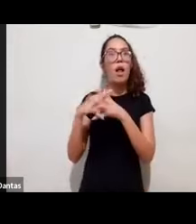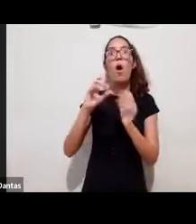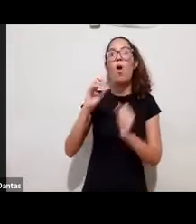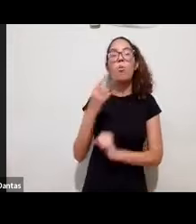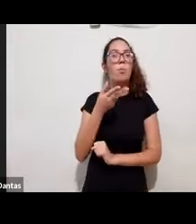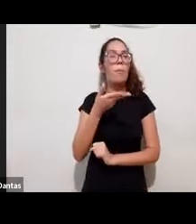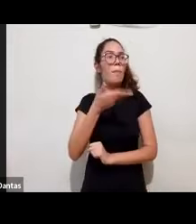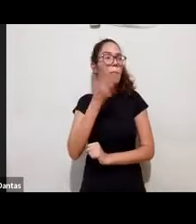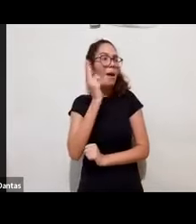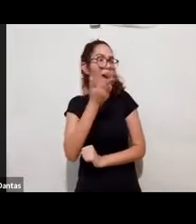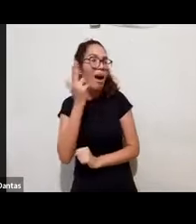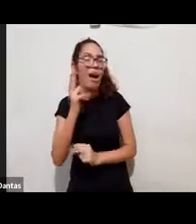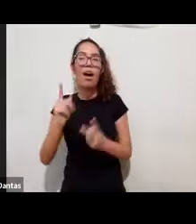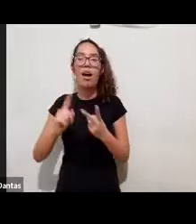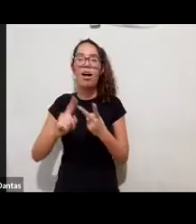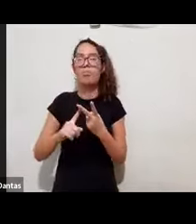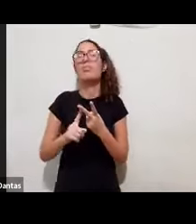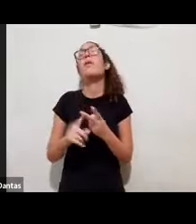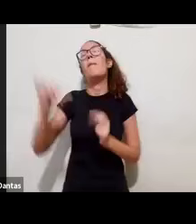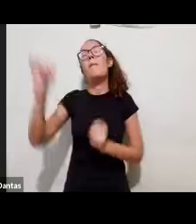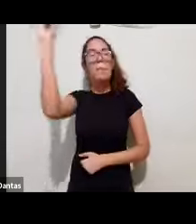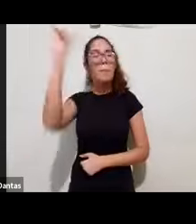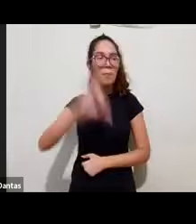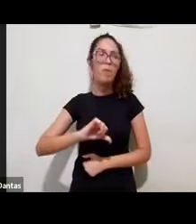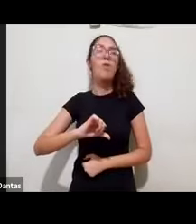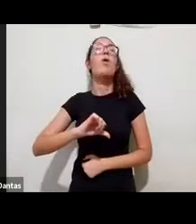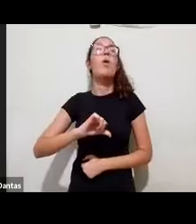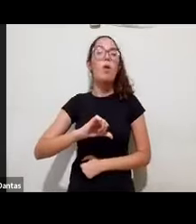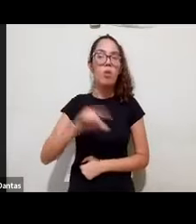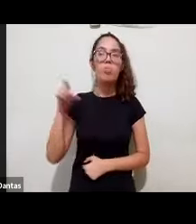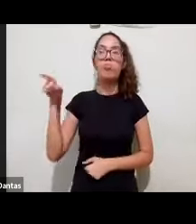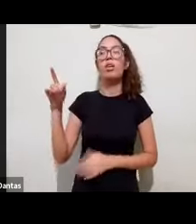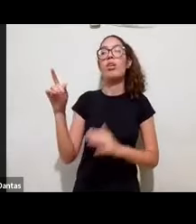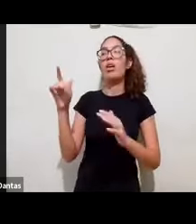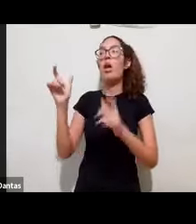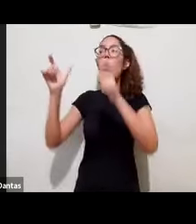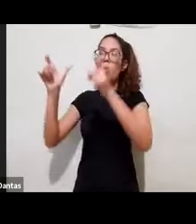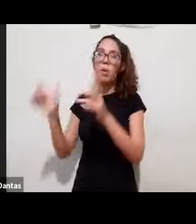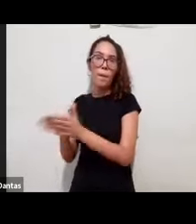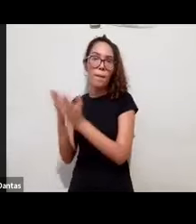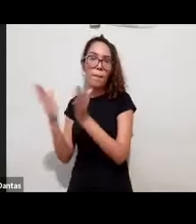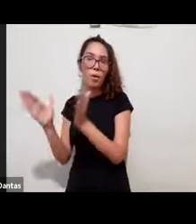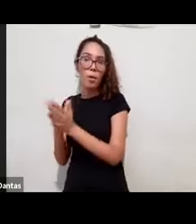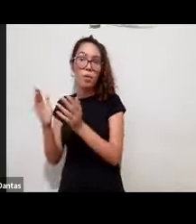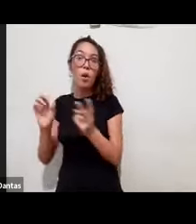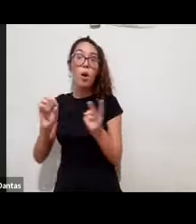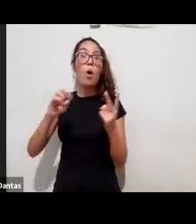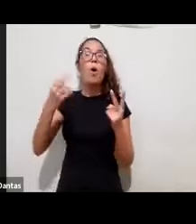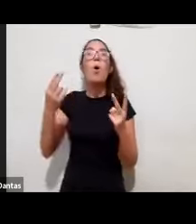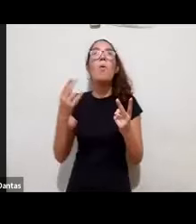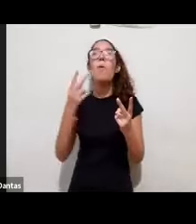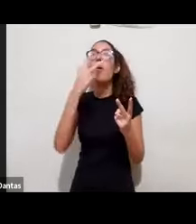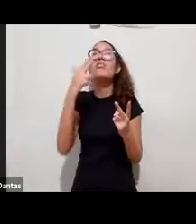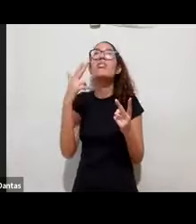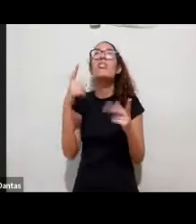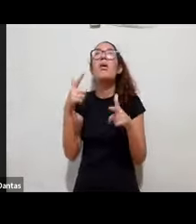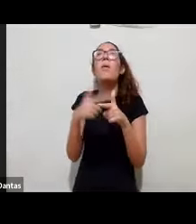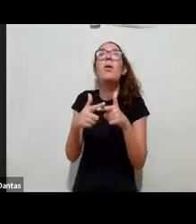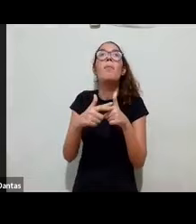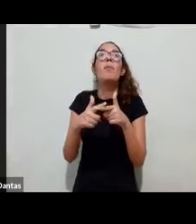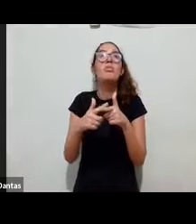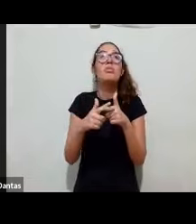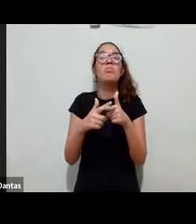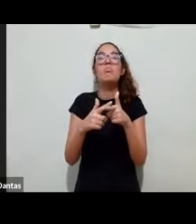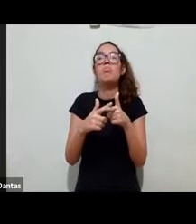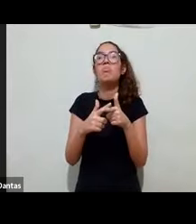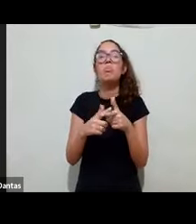cruel nas periferias, ou quer seja na lógica estúpida de mobilidade urbana. Então, é nisso que a gente tem